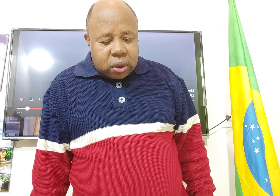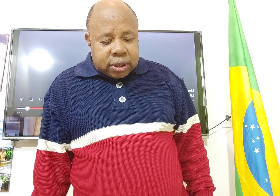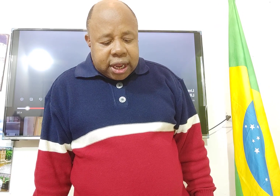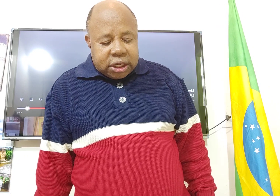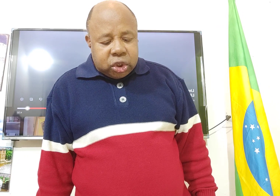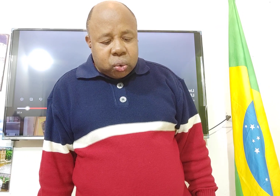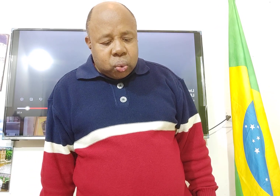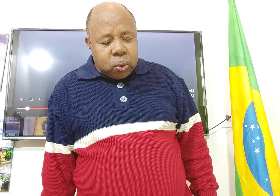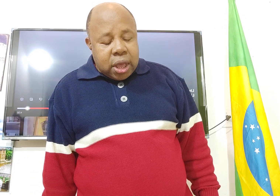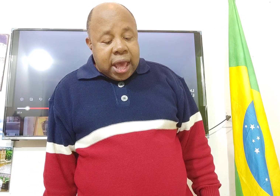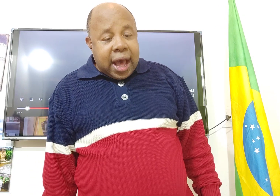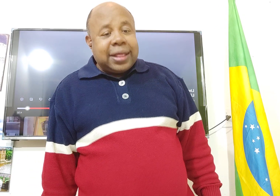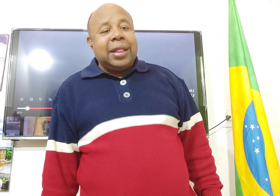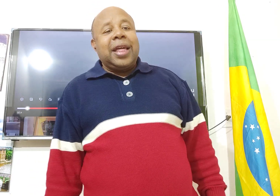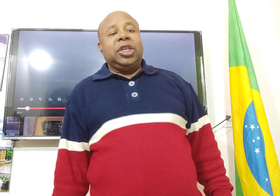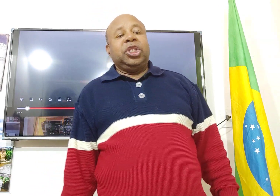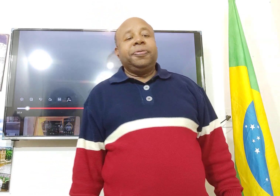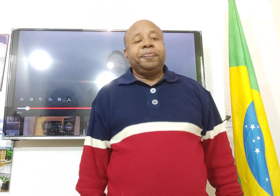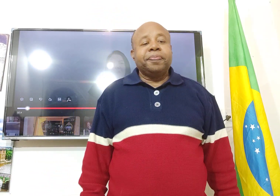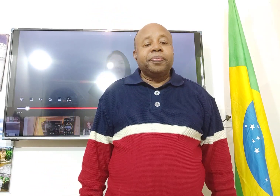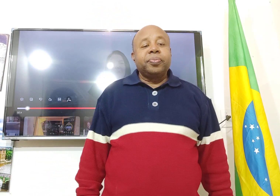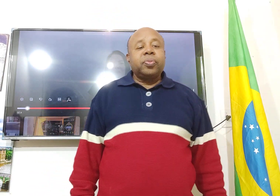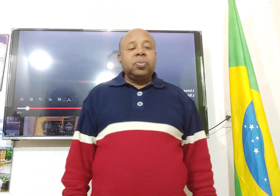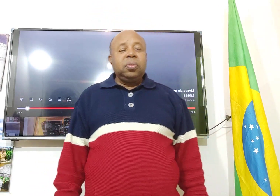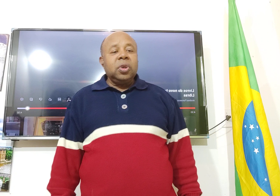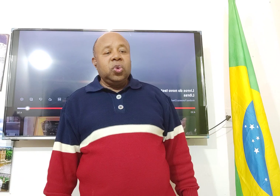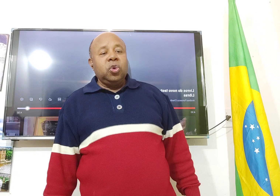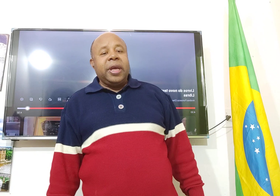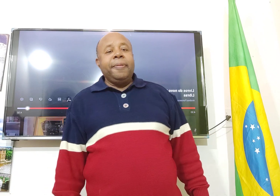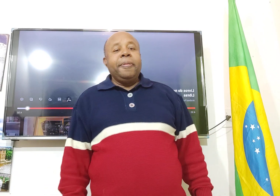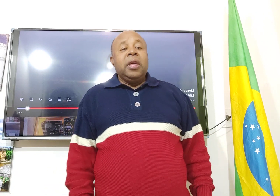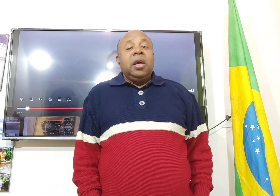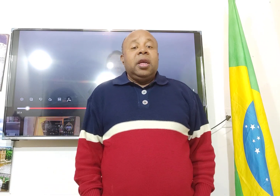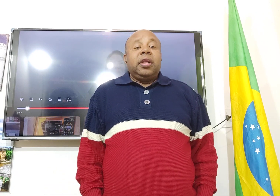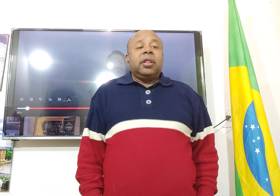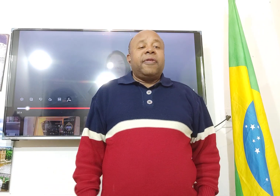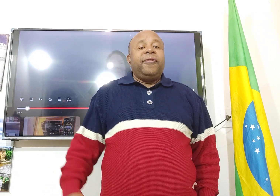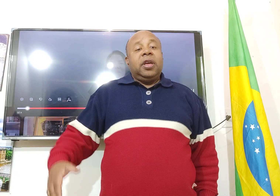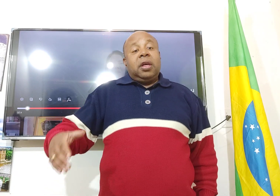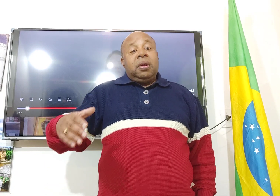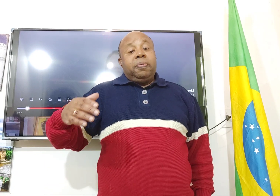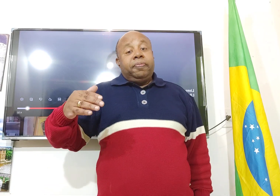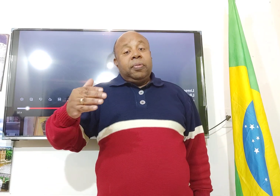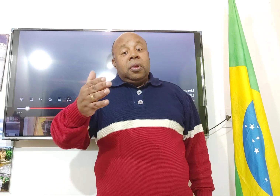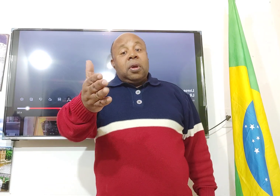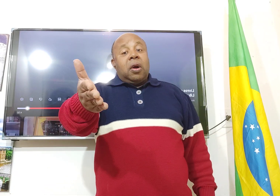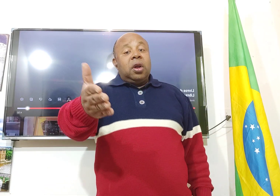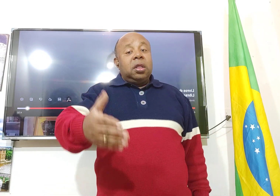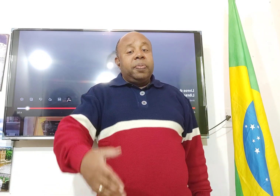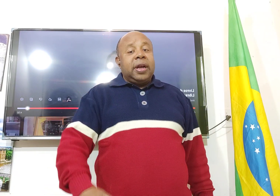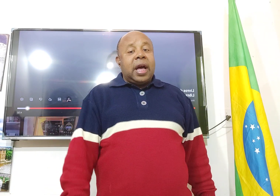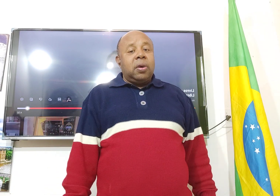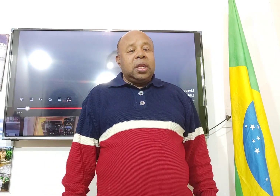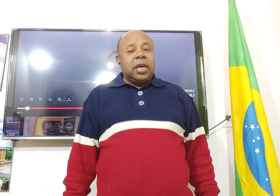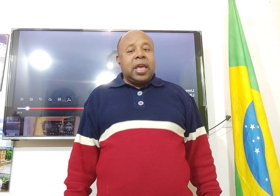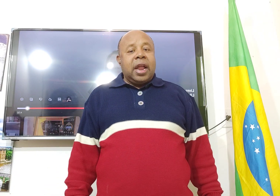João 3, de 1 até 7. Tudo bem? E terça-feira, agora nós vamos pegar a aula da